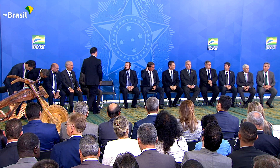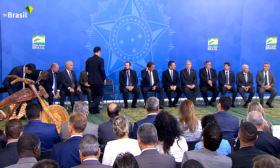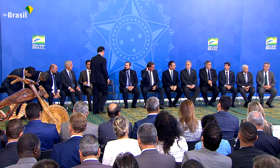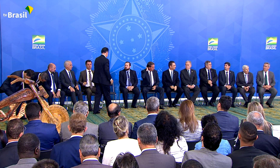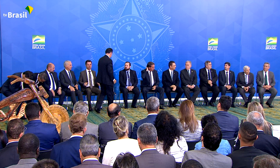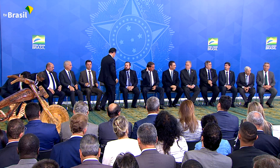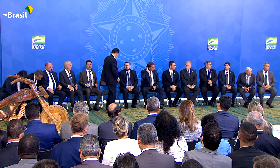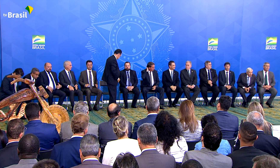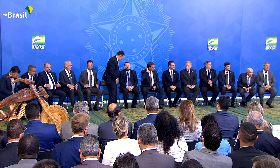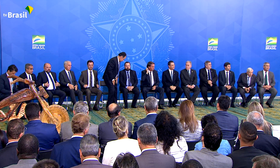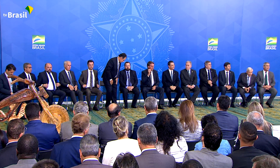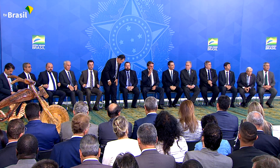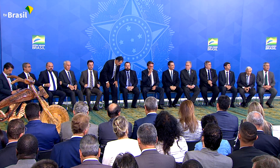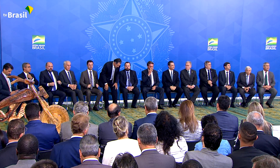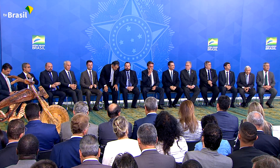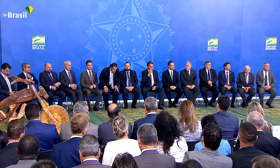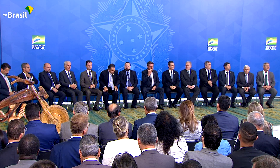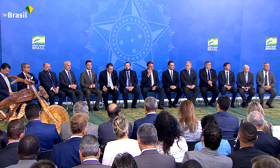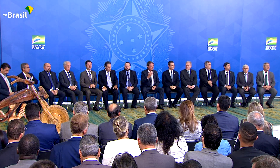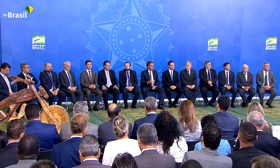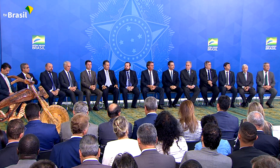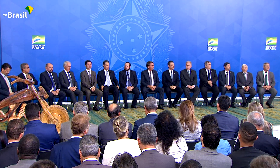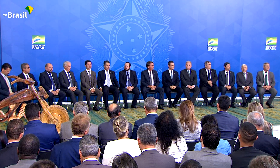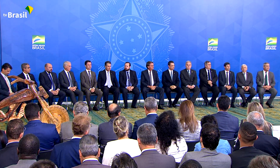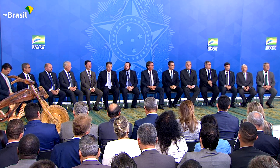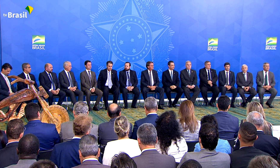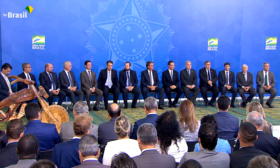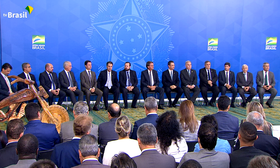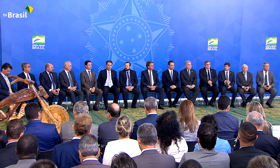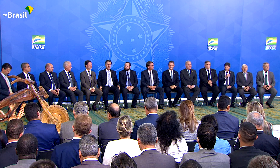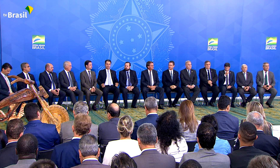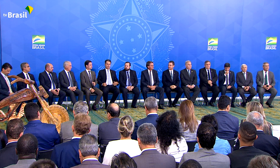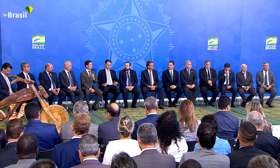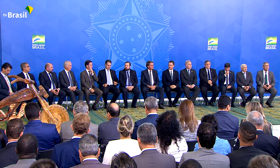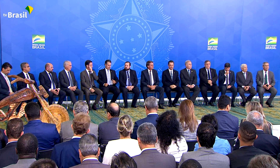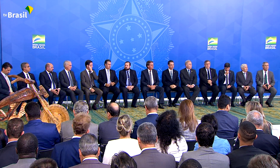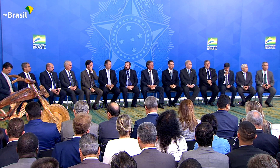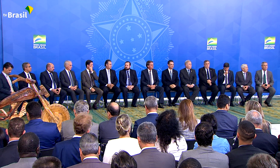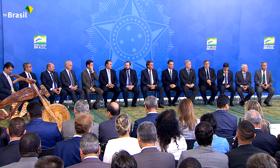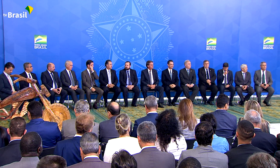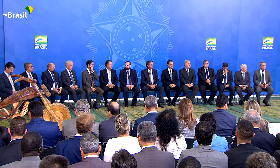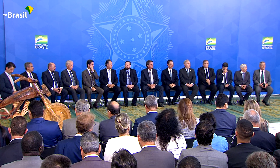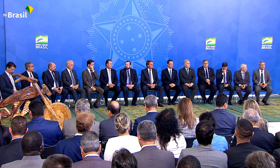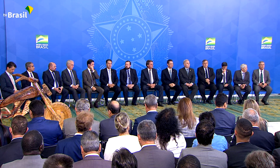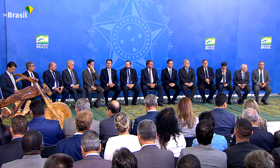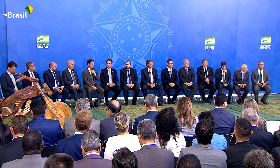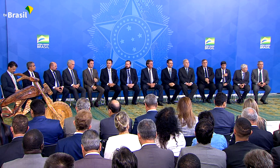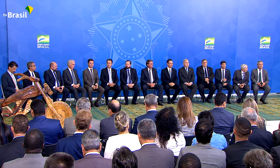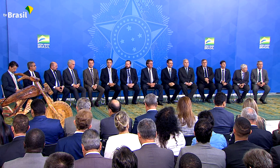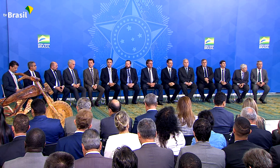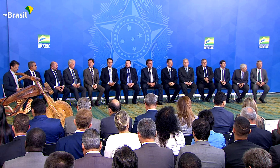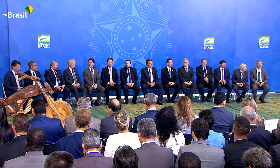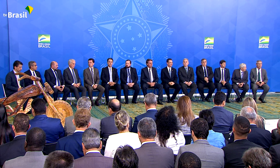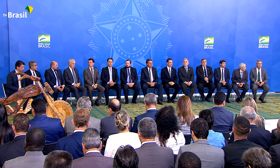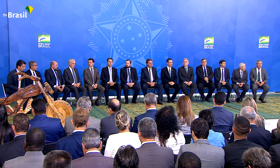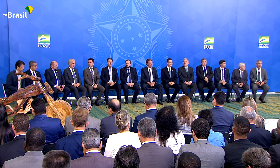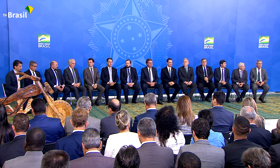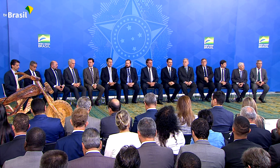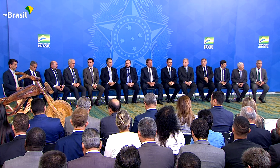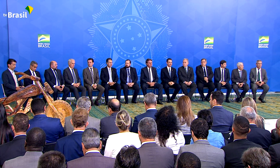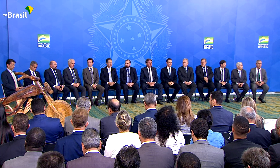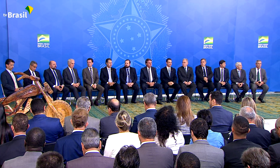Pública solicitamos aos oradores que por favor não excedam o limite de Tempo previamente